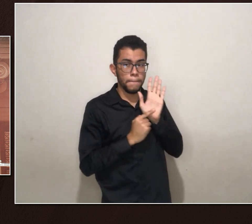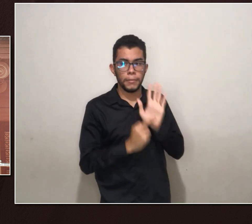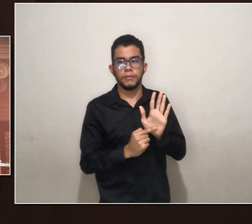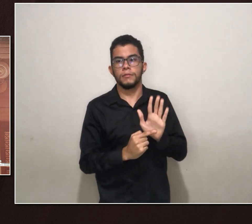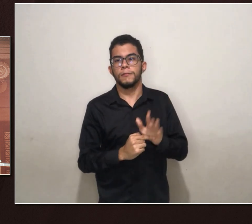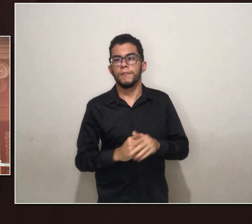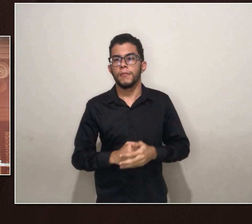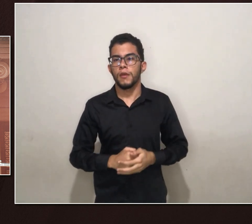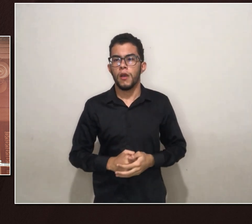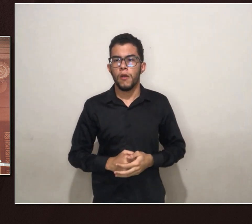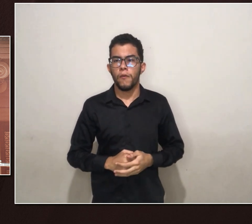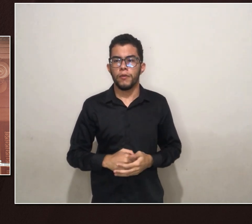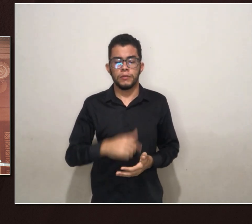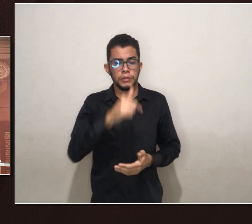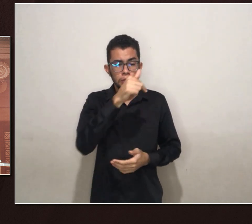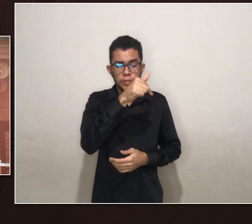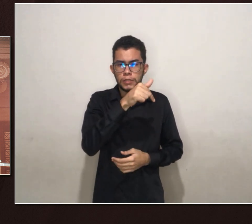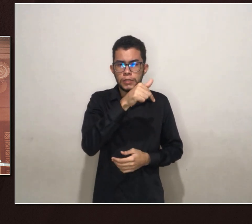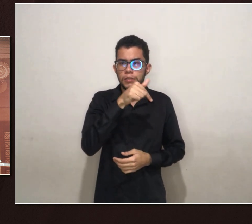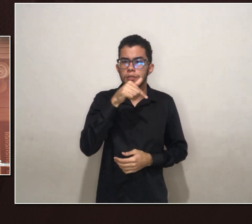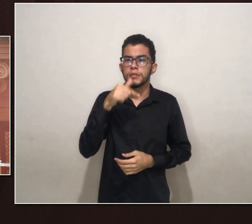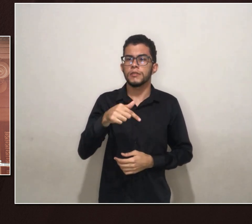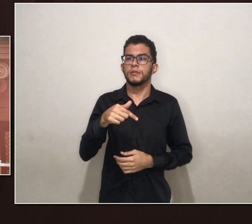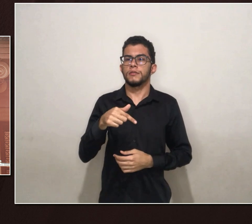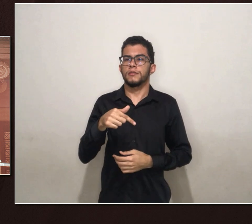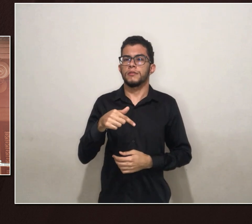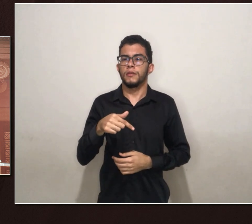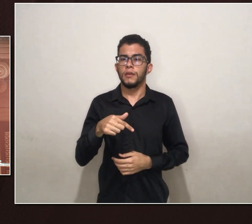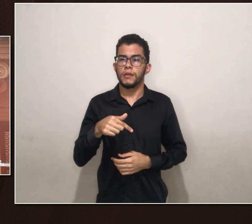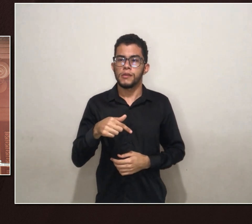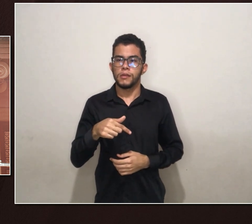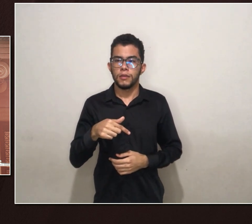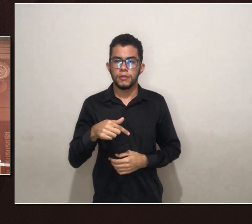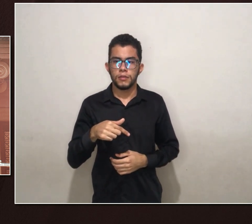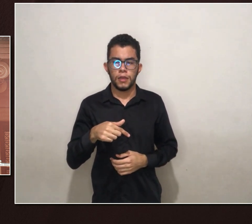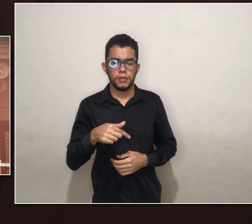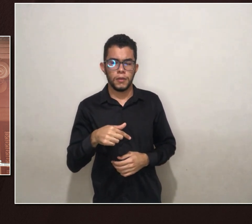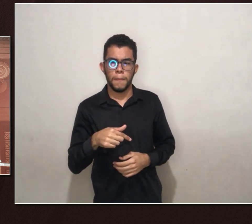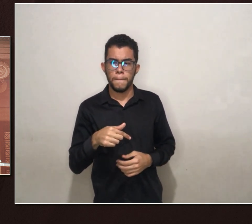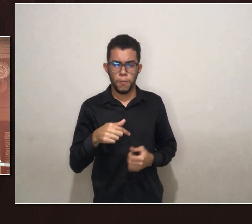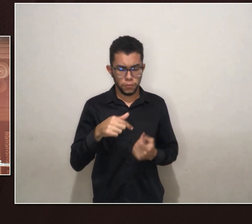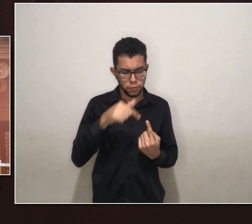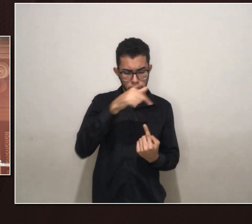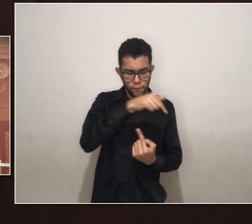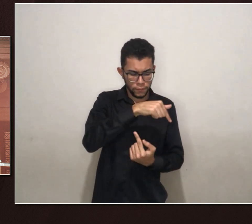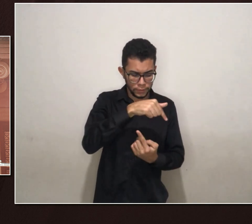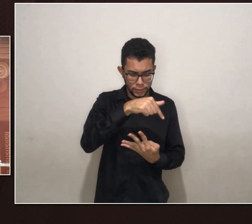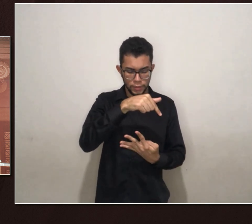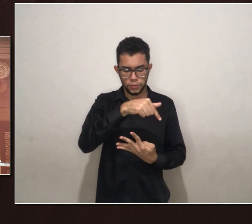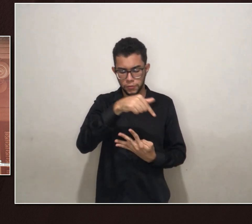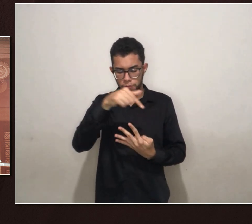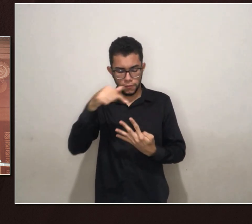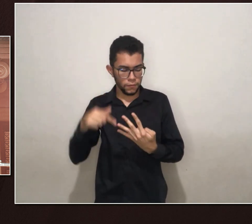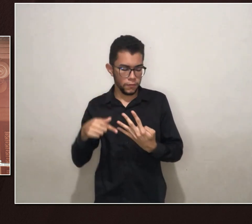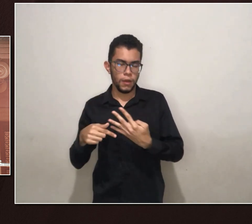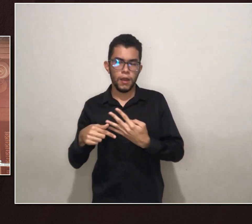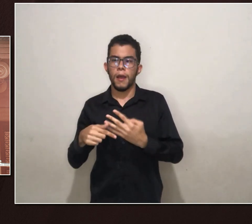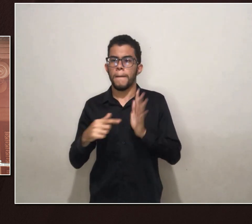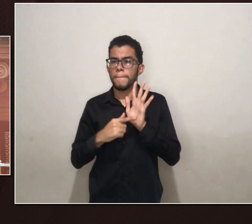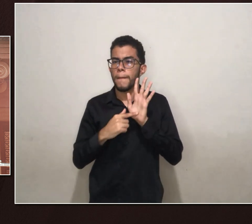diz são sete tubos para cada lâmpada. Então, Deus precisa de muitos